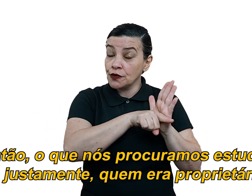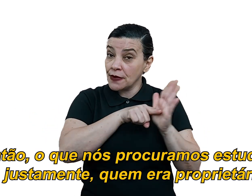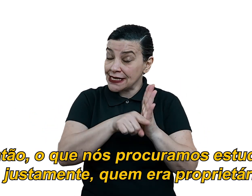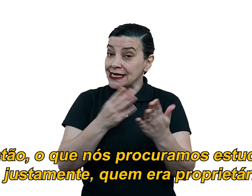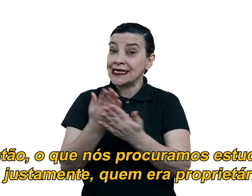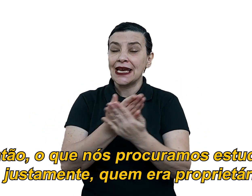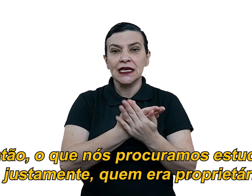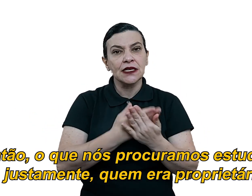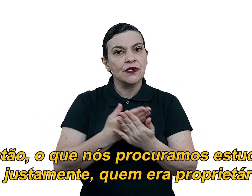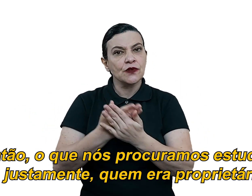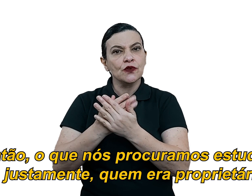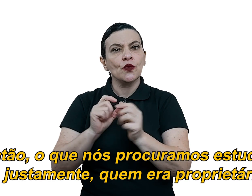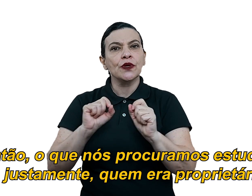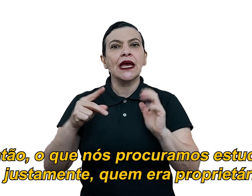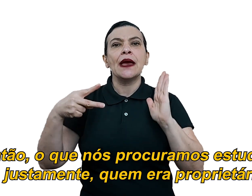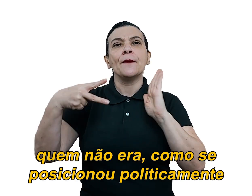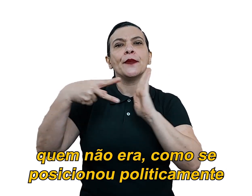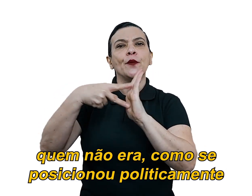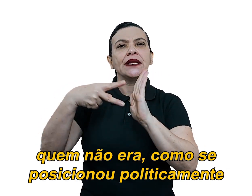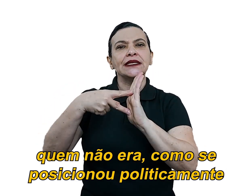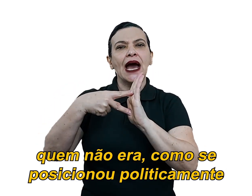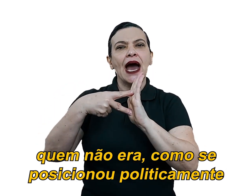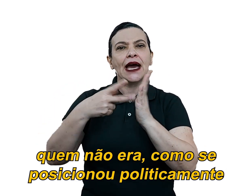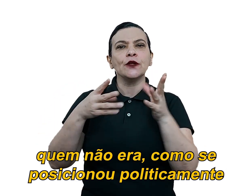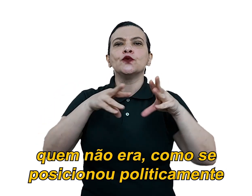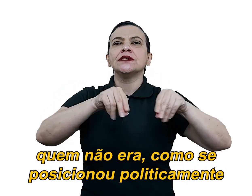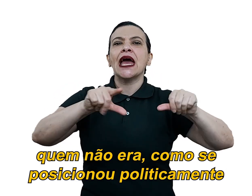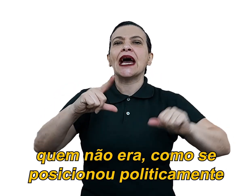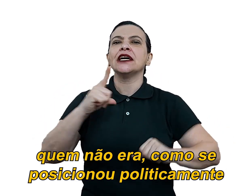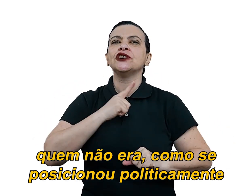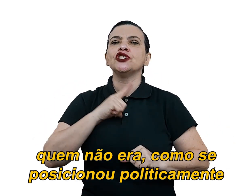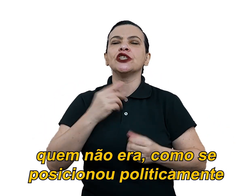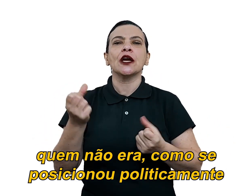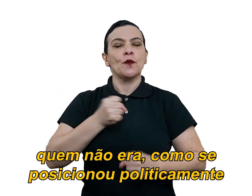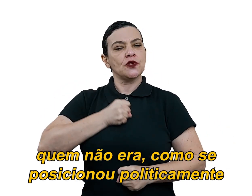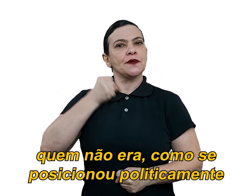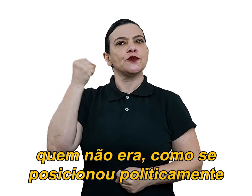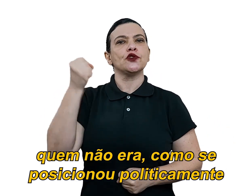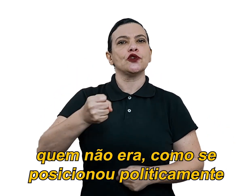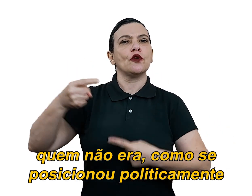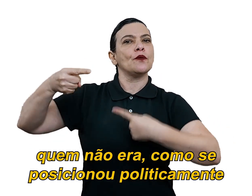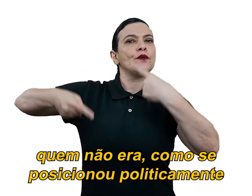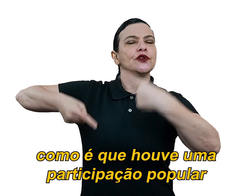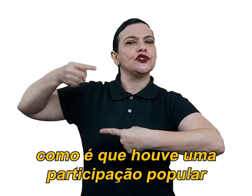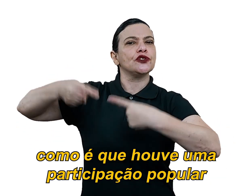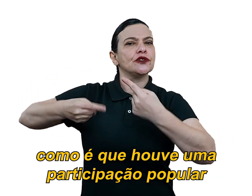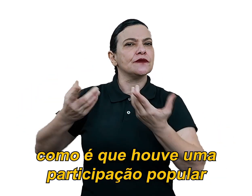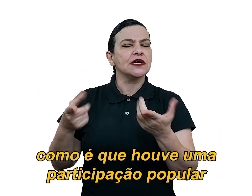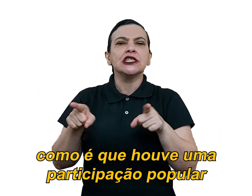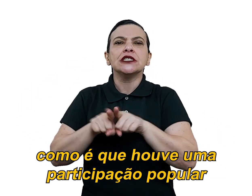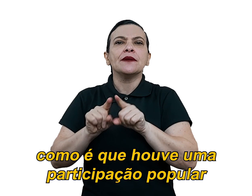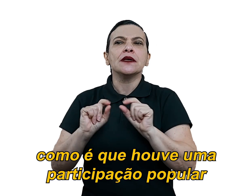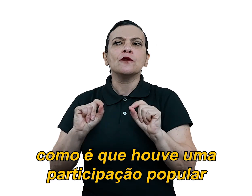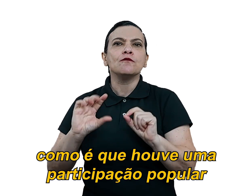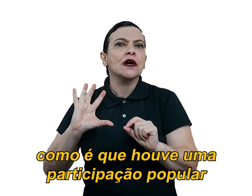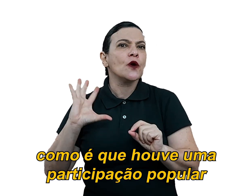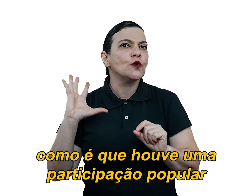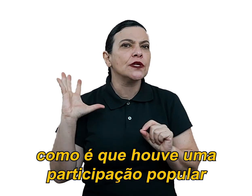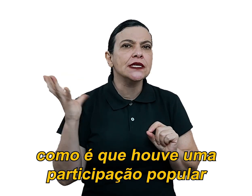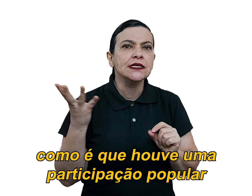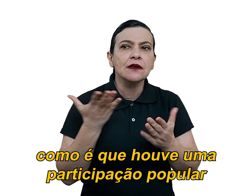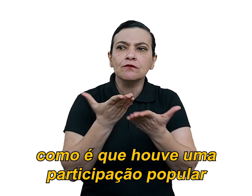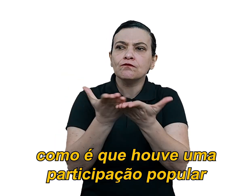estudar é justamente quem era proprietário, quem não era, como se posicionou politicamente, como é que houve